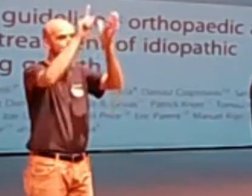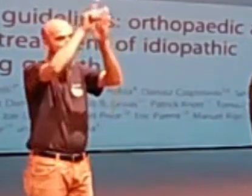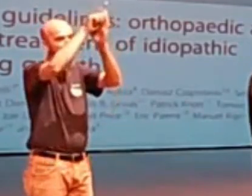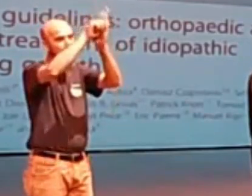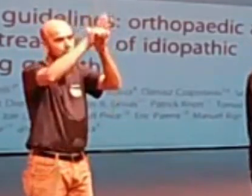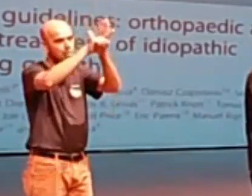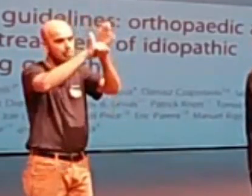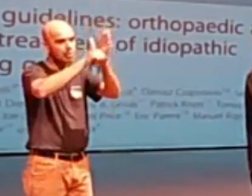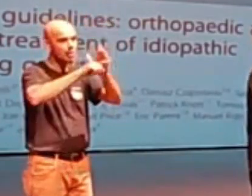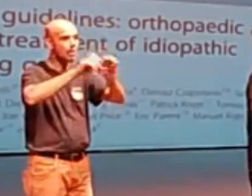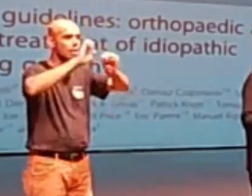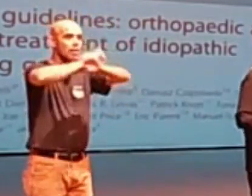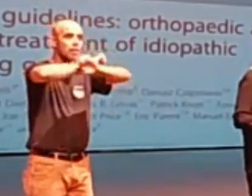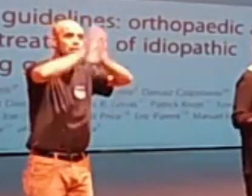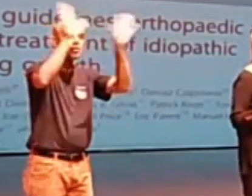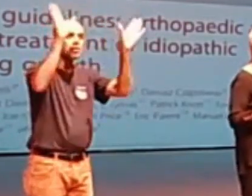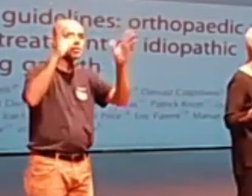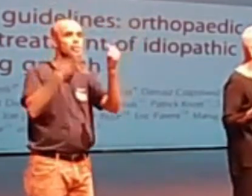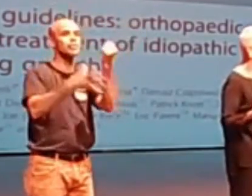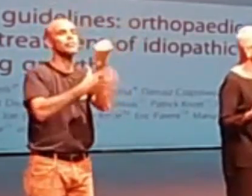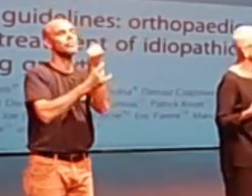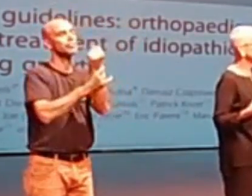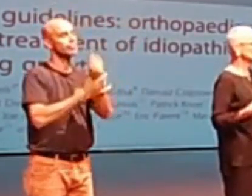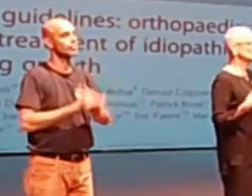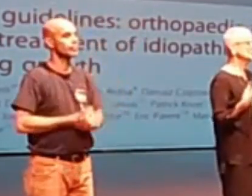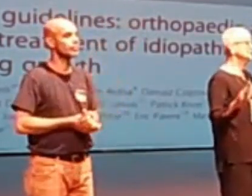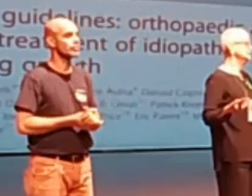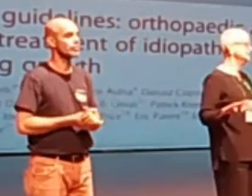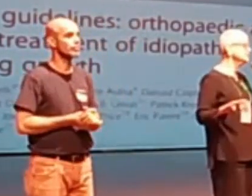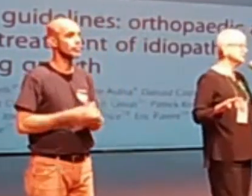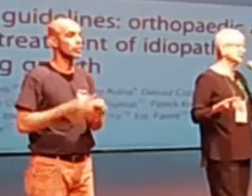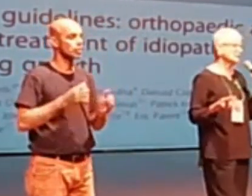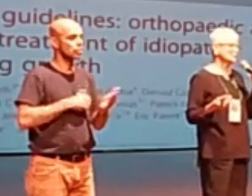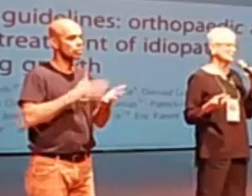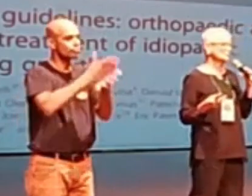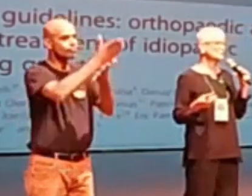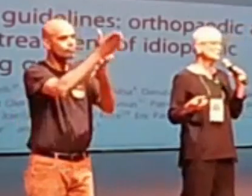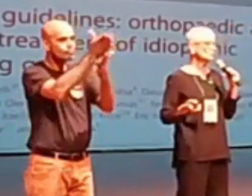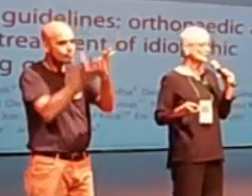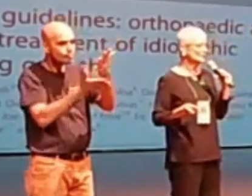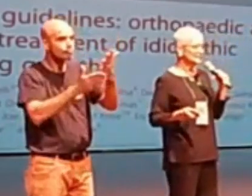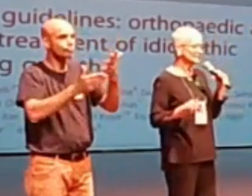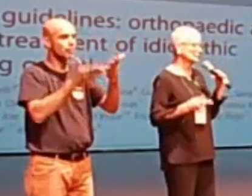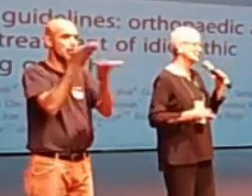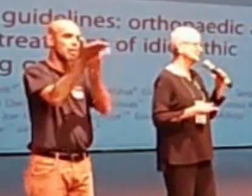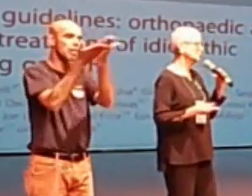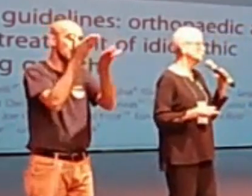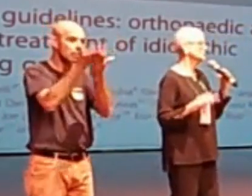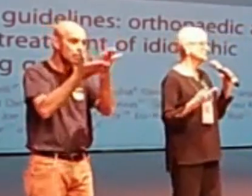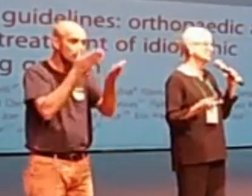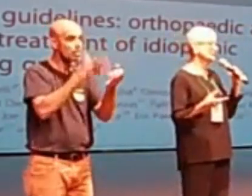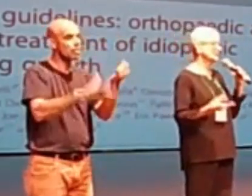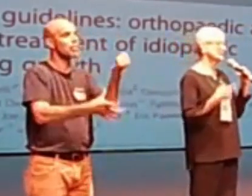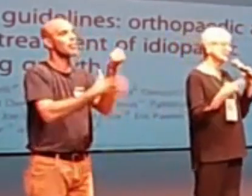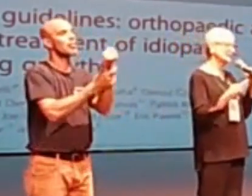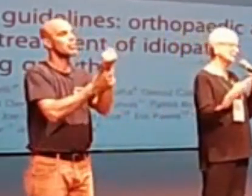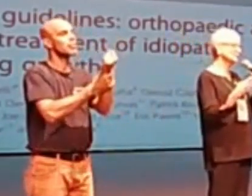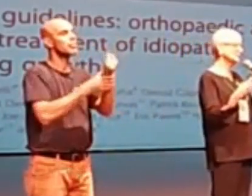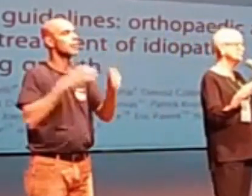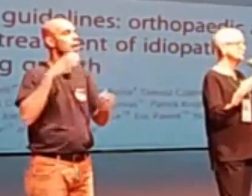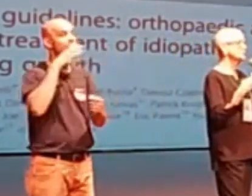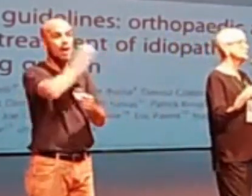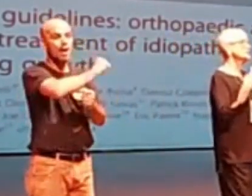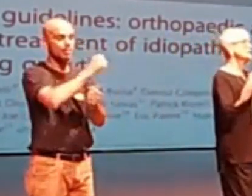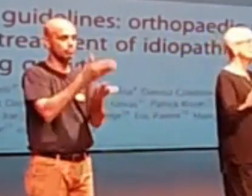para tornar a coisa mais segura. A ideia de uma diretriz de tratamento é fazer com que ele seja mais seguro e eficaz. E